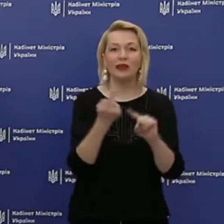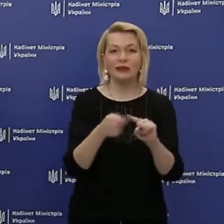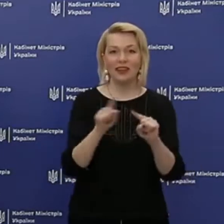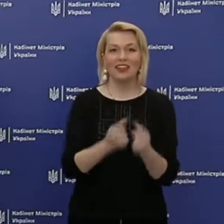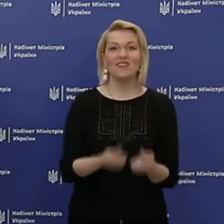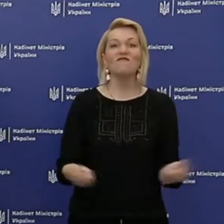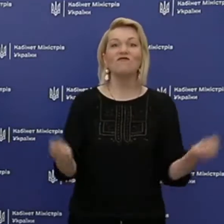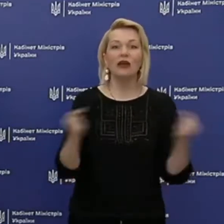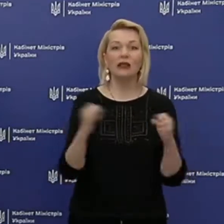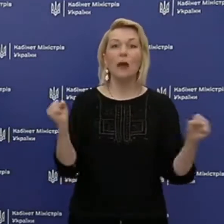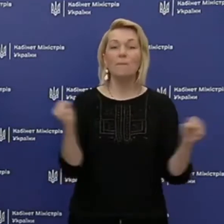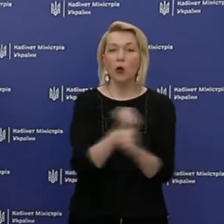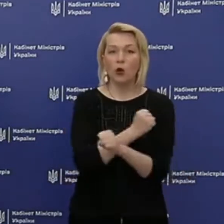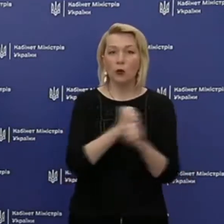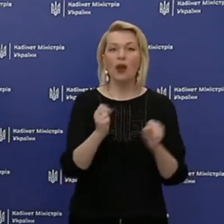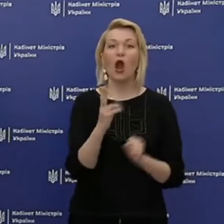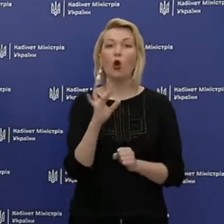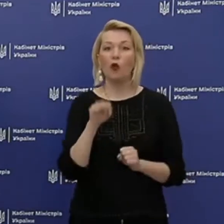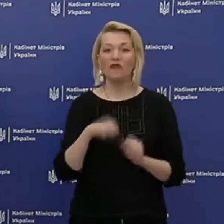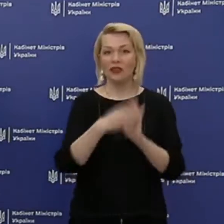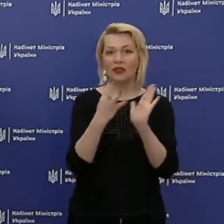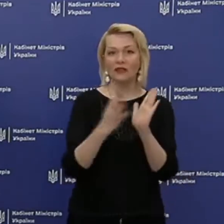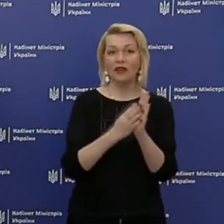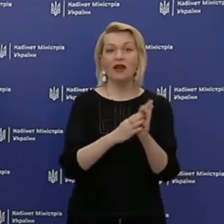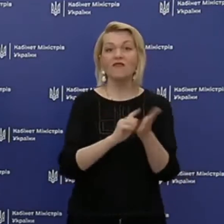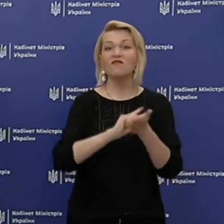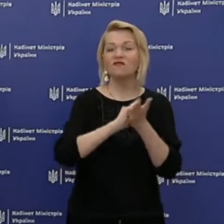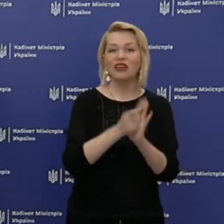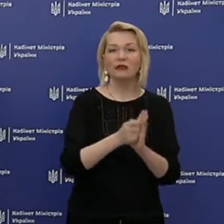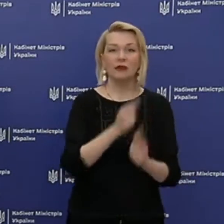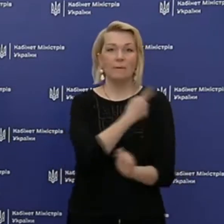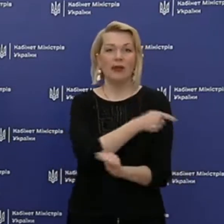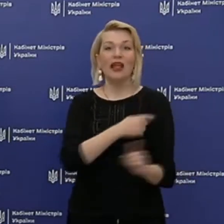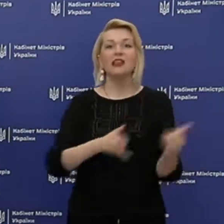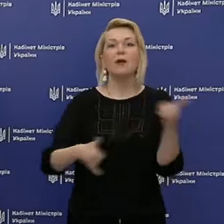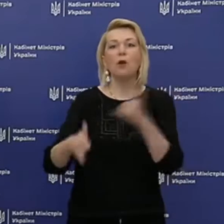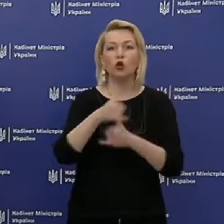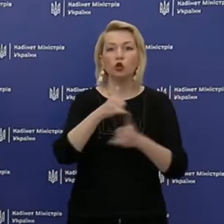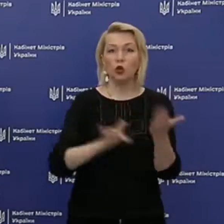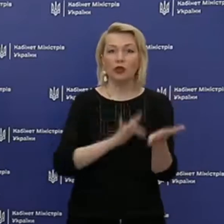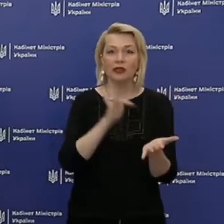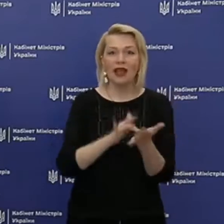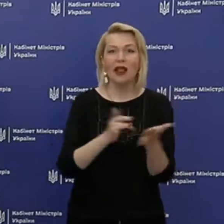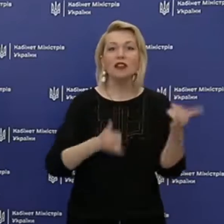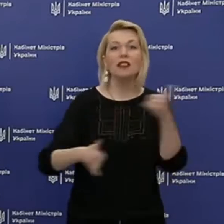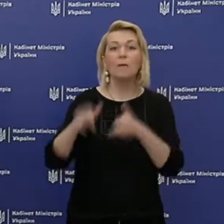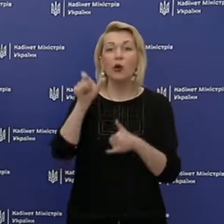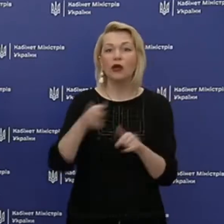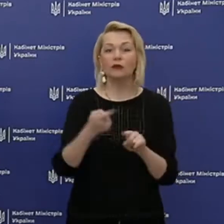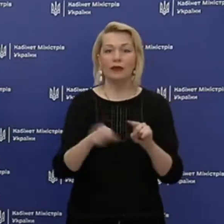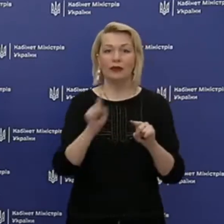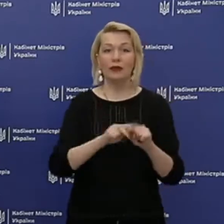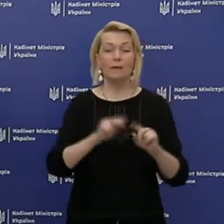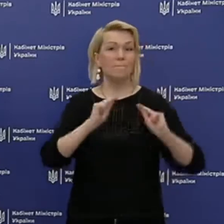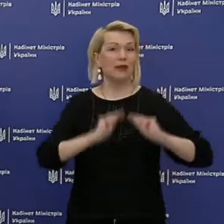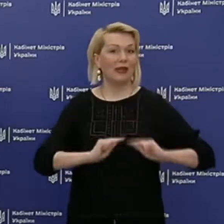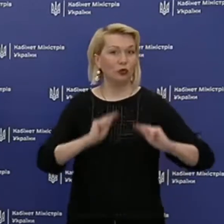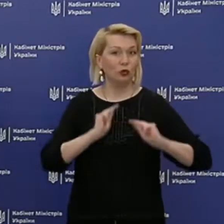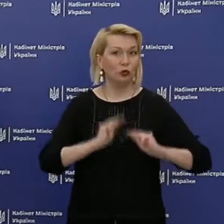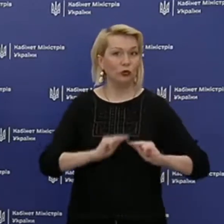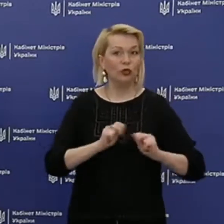визначені для боротьби з COVID-19, в екстрену медичну допомогу, в наші лабораторні центри, лаборантам, які працюють